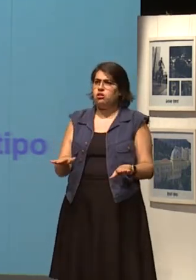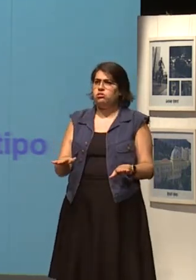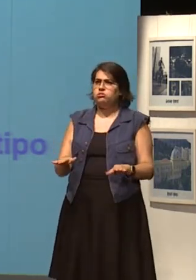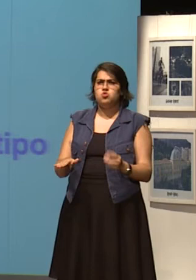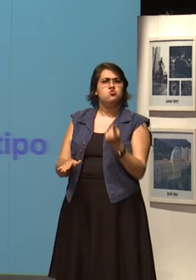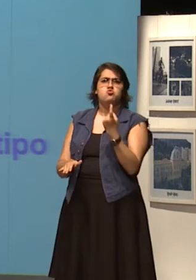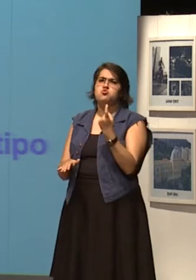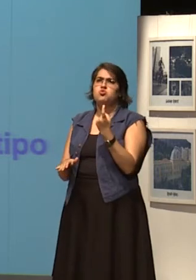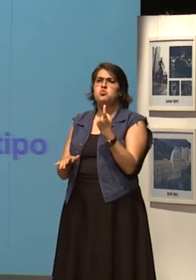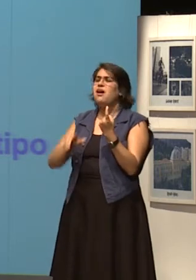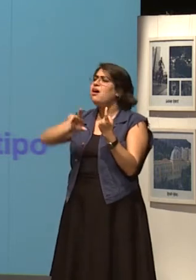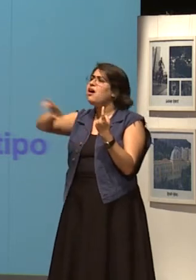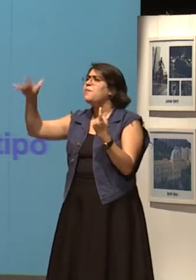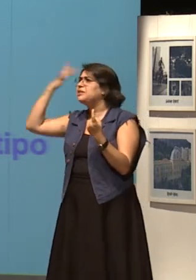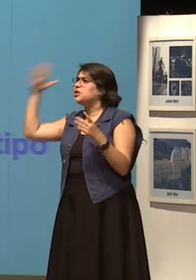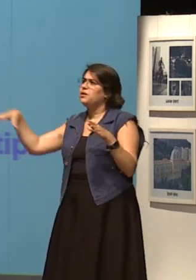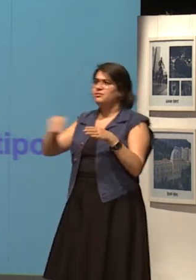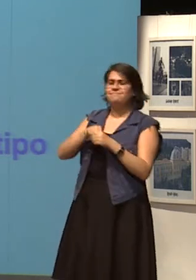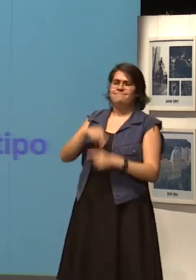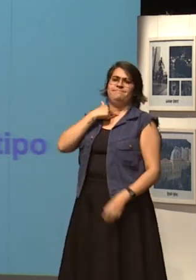Existe apenas um tipo de feminismo?